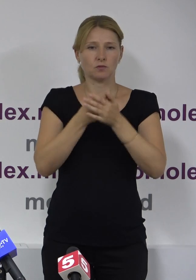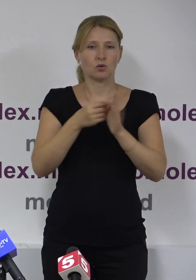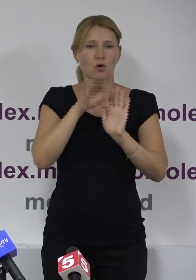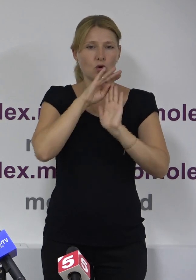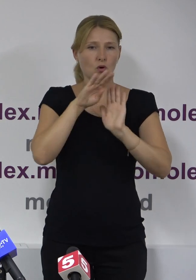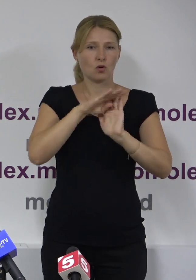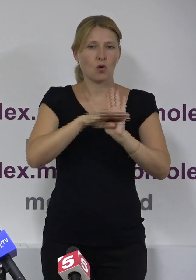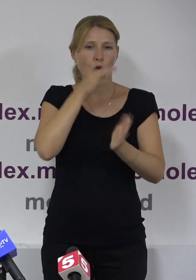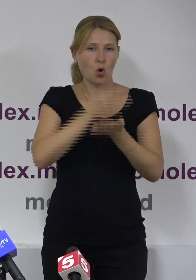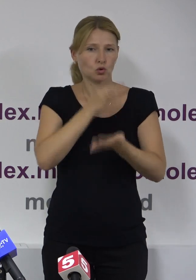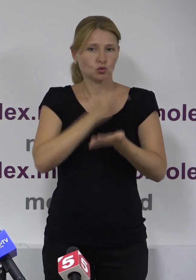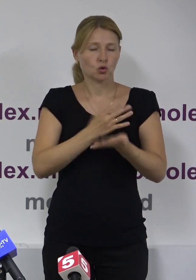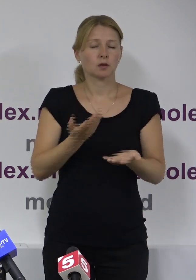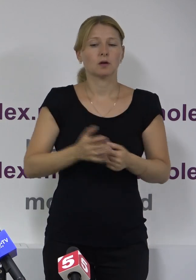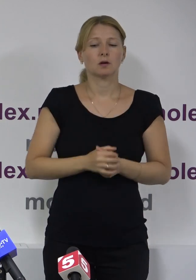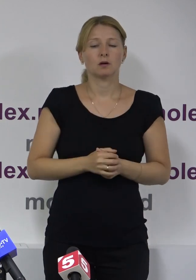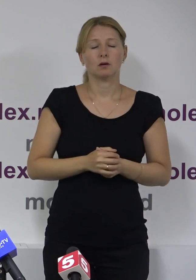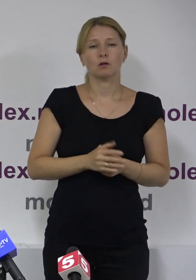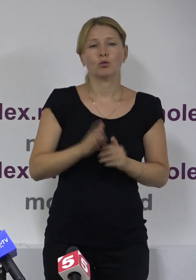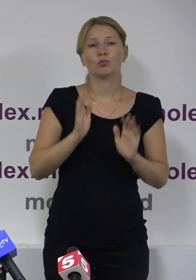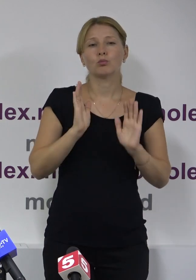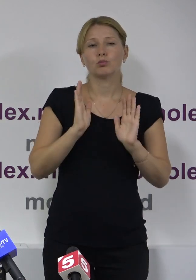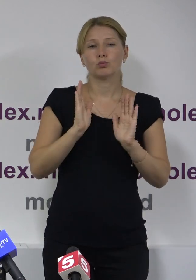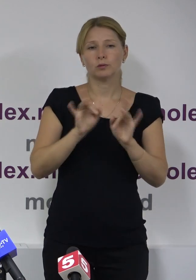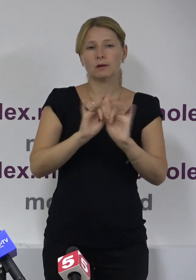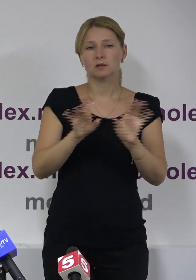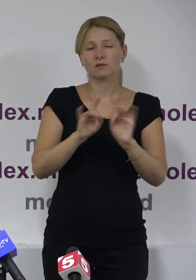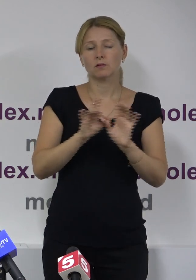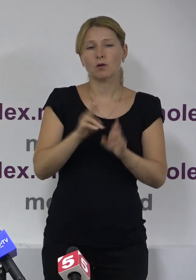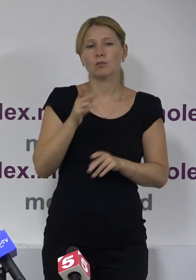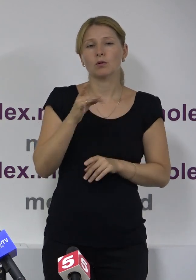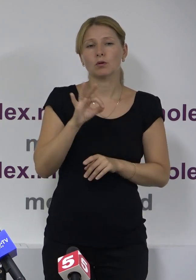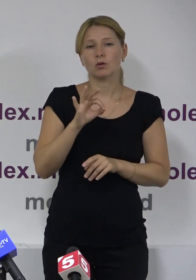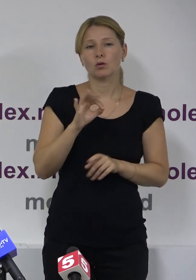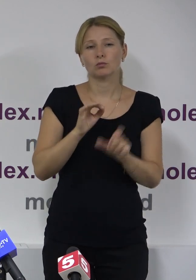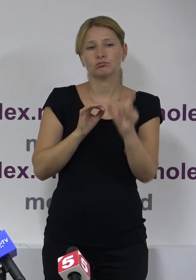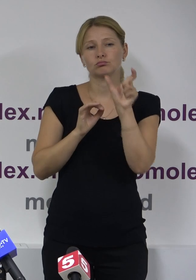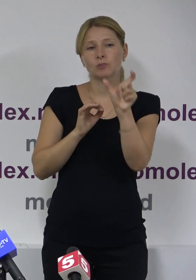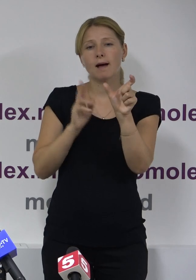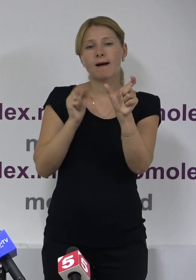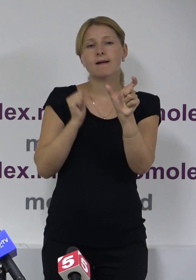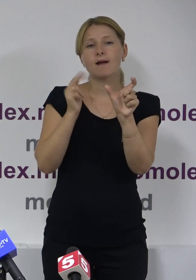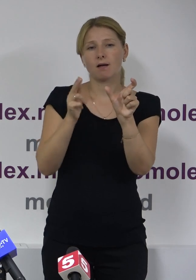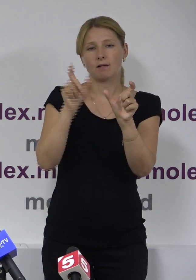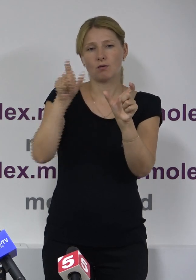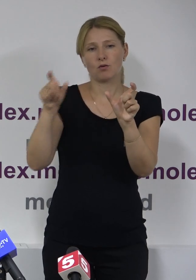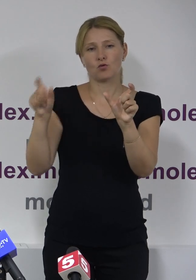Următorul raport se va concentra în special sau va acoperi perioada de înregistrare a concurenților